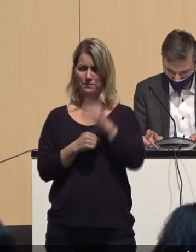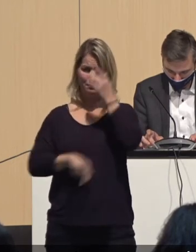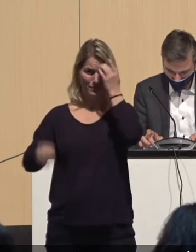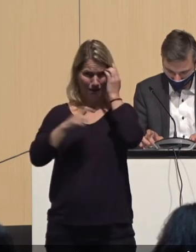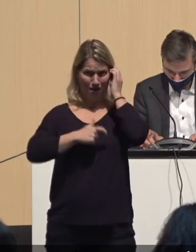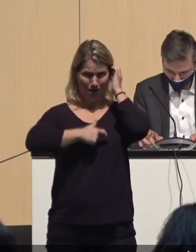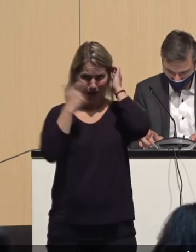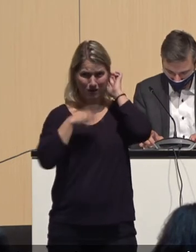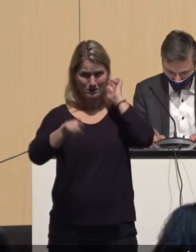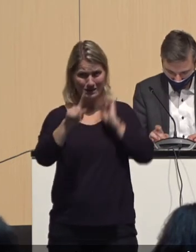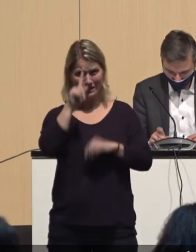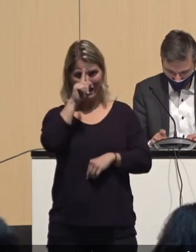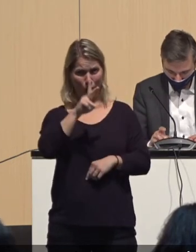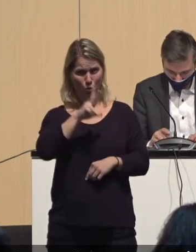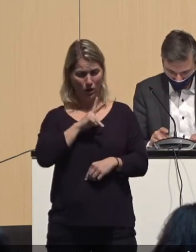erwarten, dass in